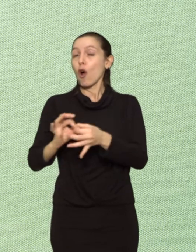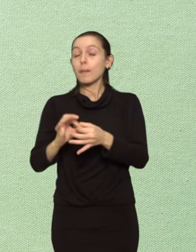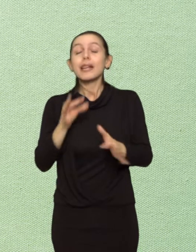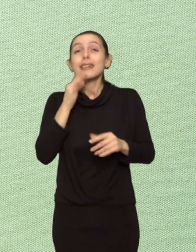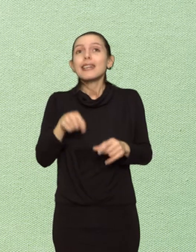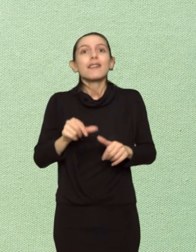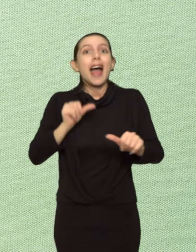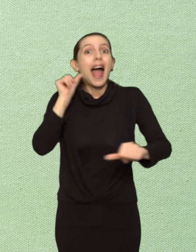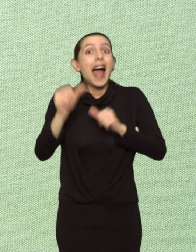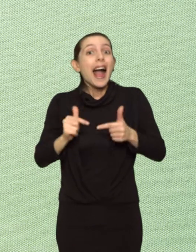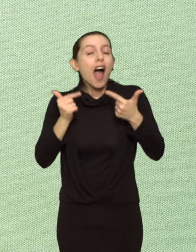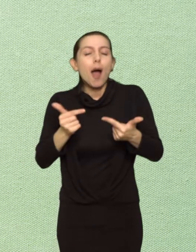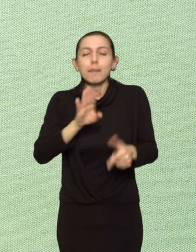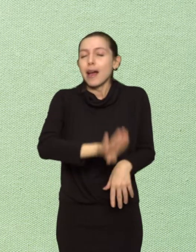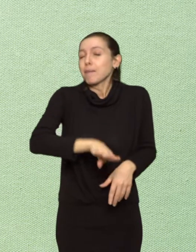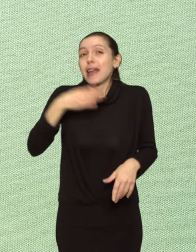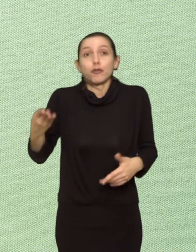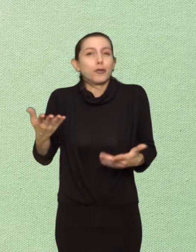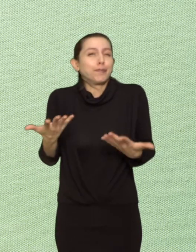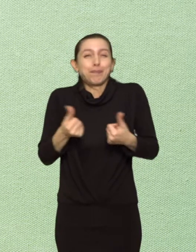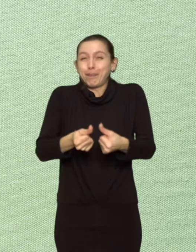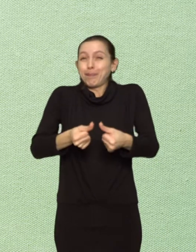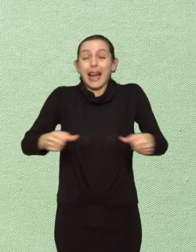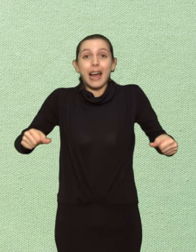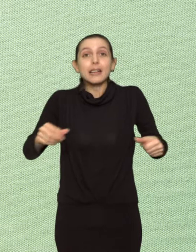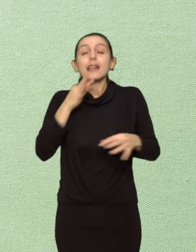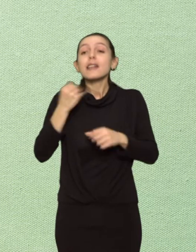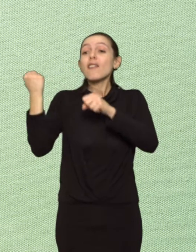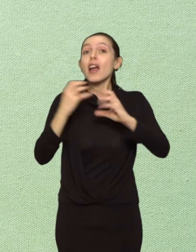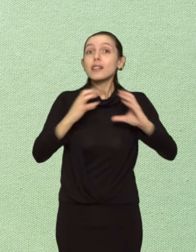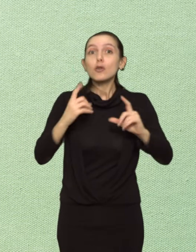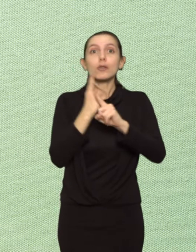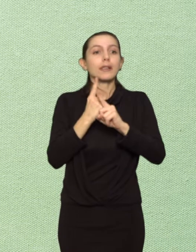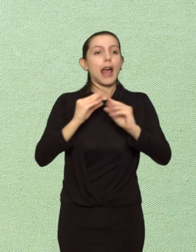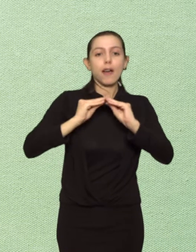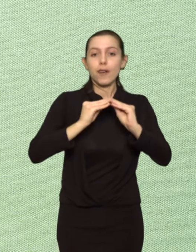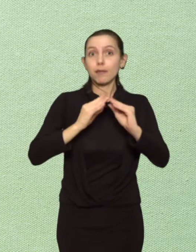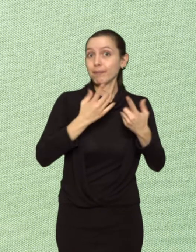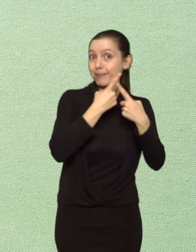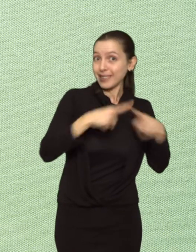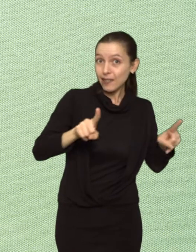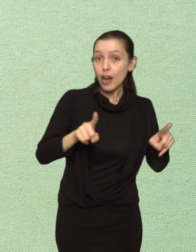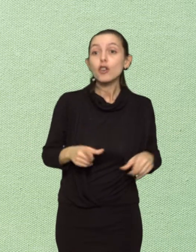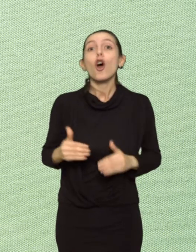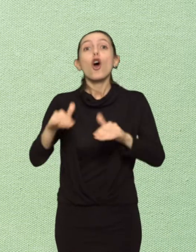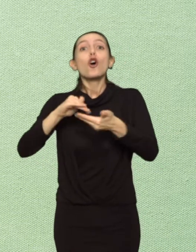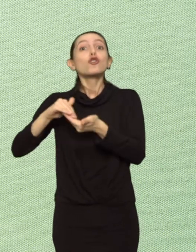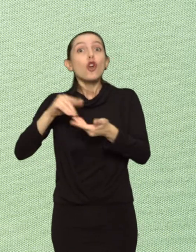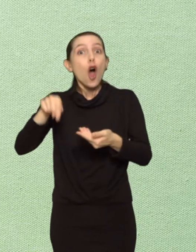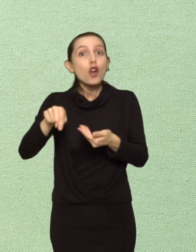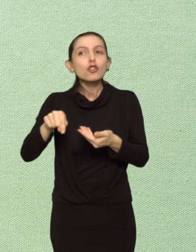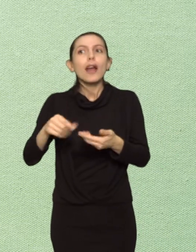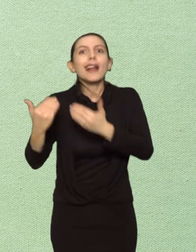cambiamento fondamentale, in cui le istituzioni devono fare cose diverse, in cui la società è più